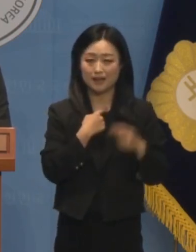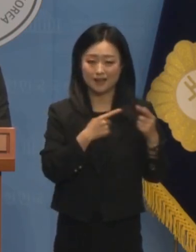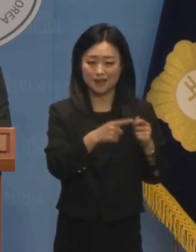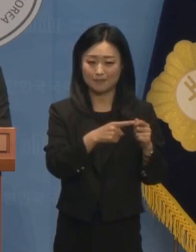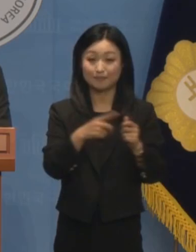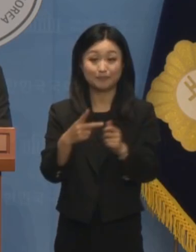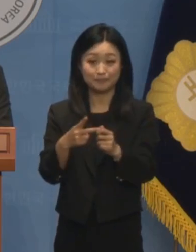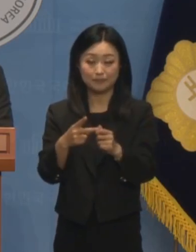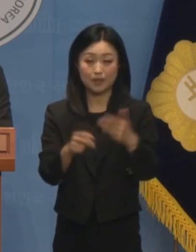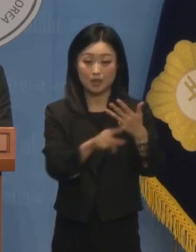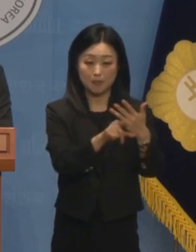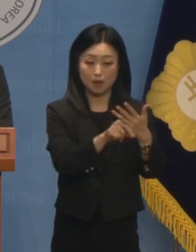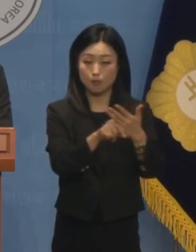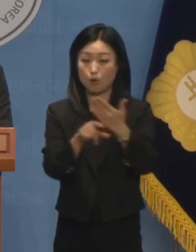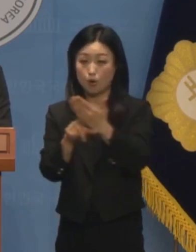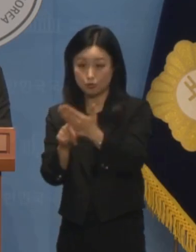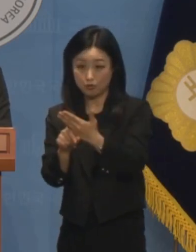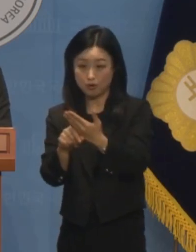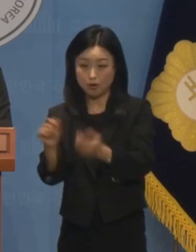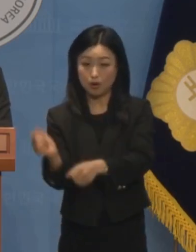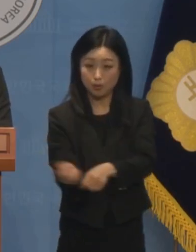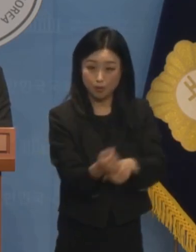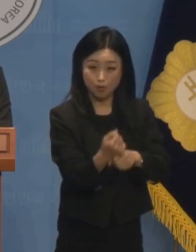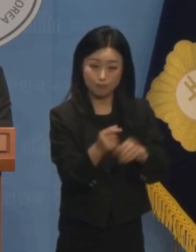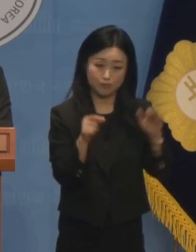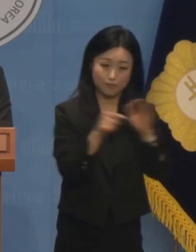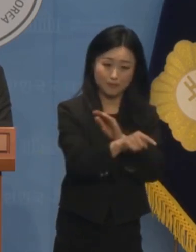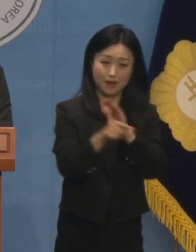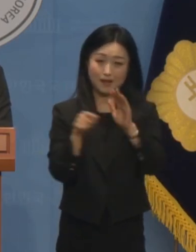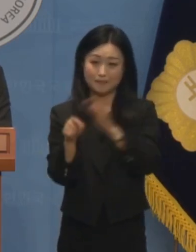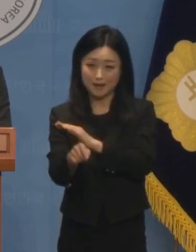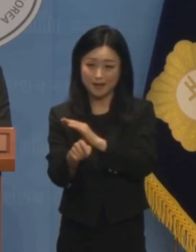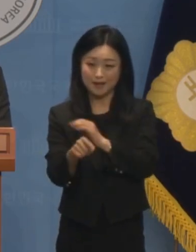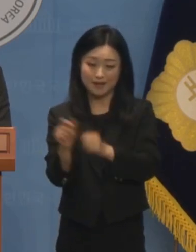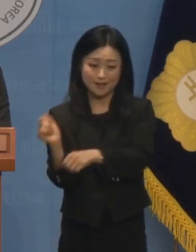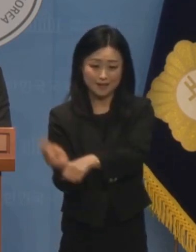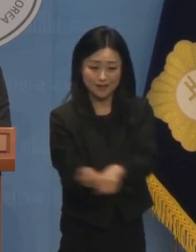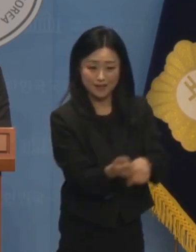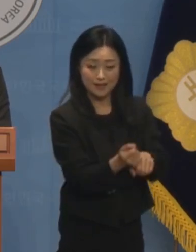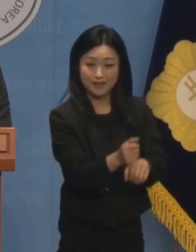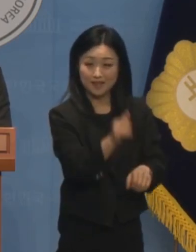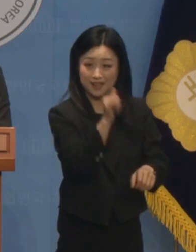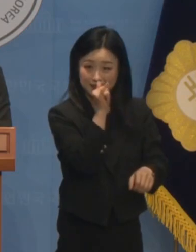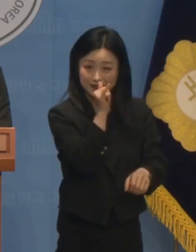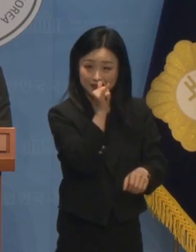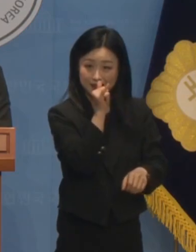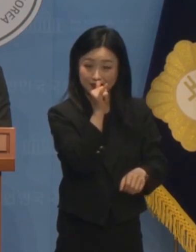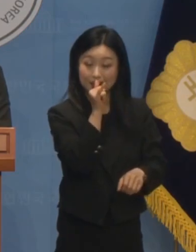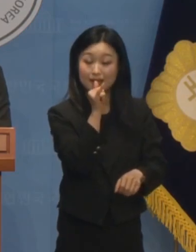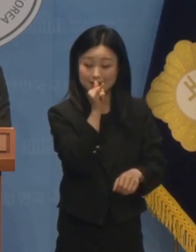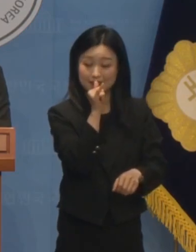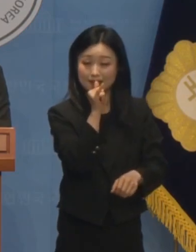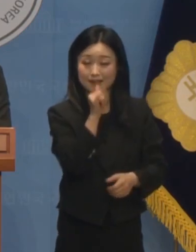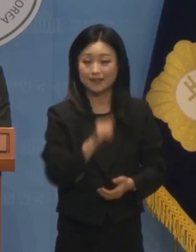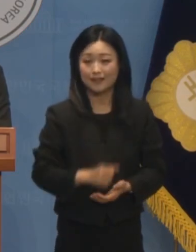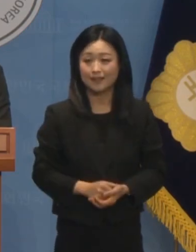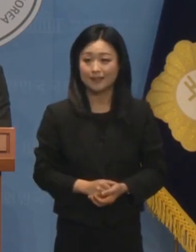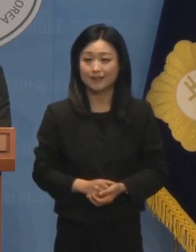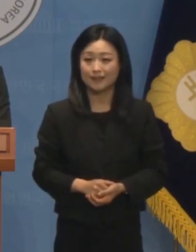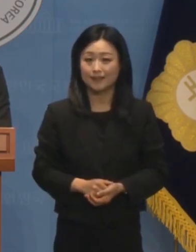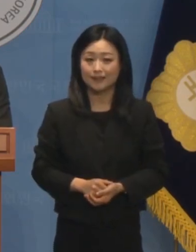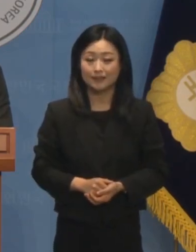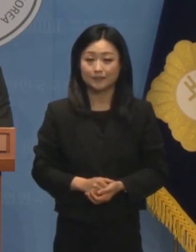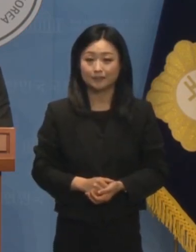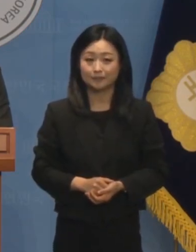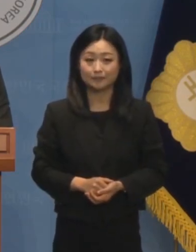지난 8월과 9월에도 여러 번 골프를 쳤다는 제보들이 속출하고 있습니다.